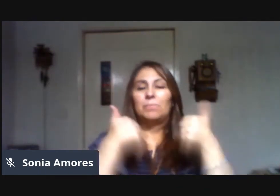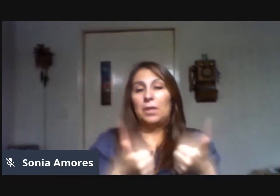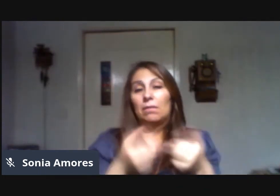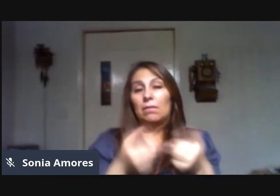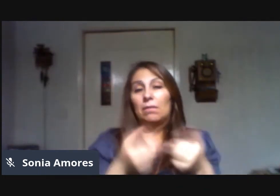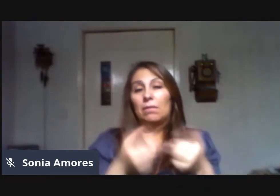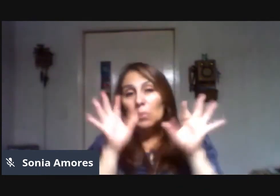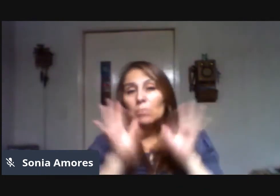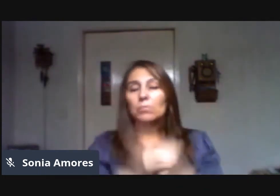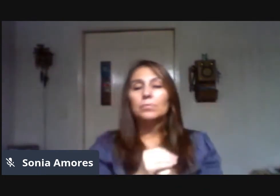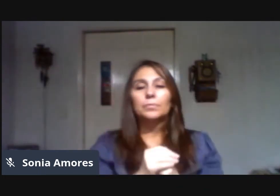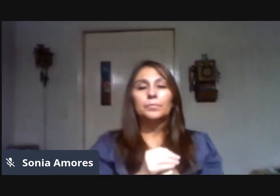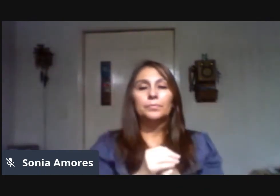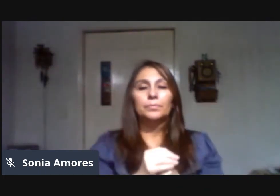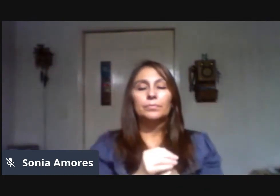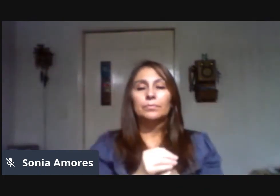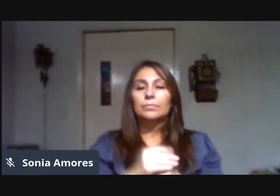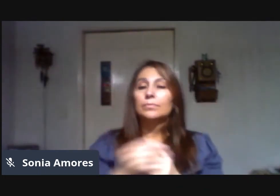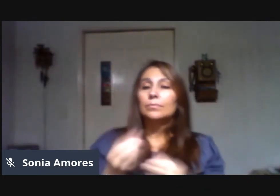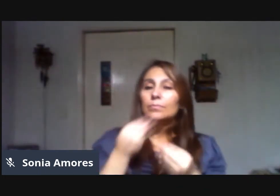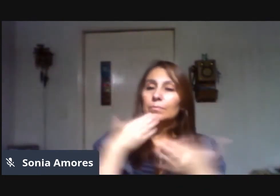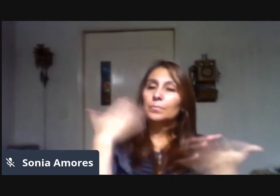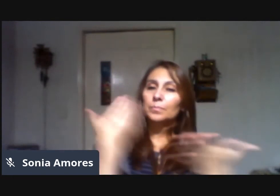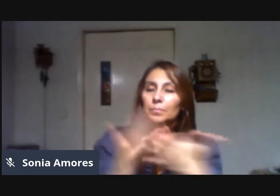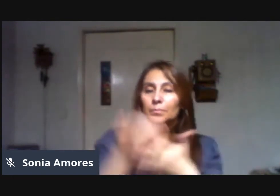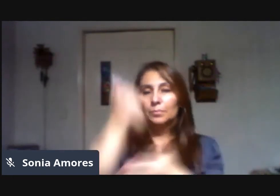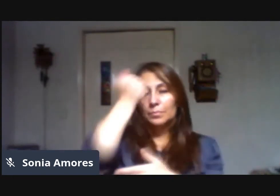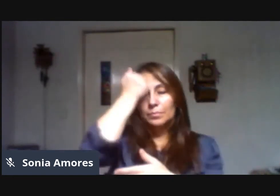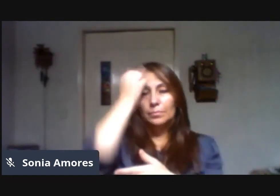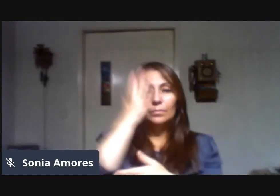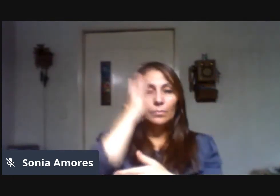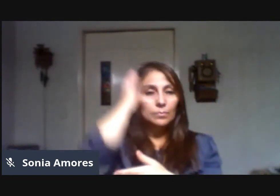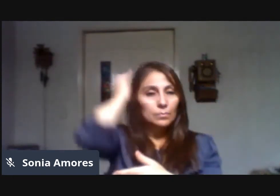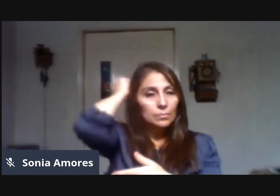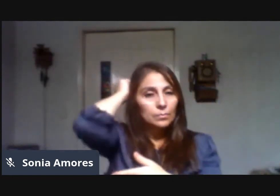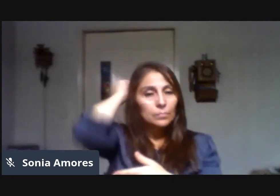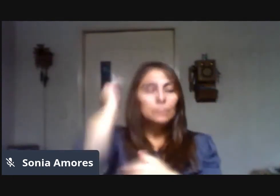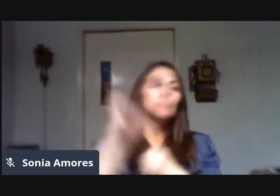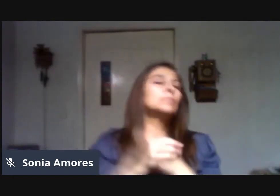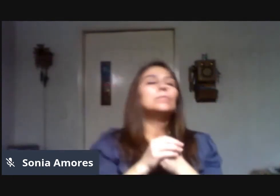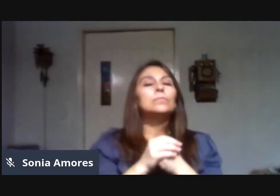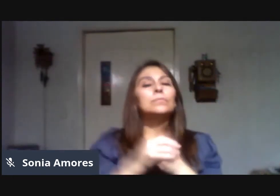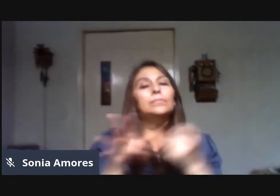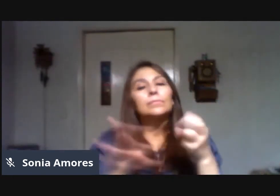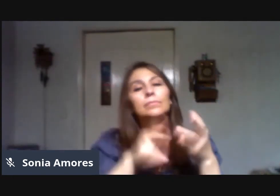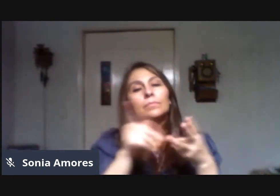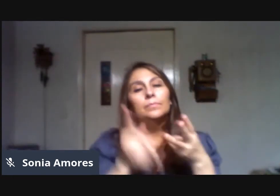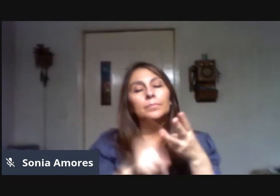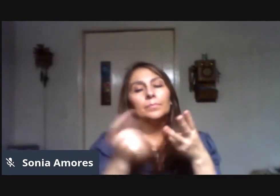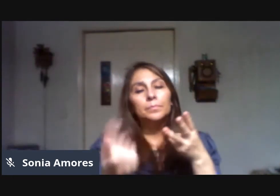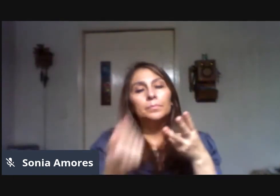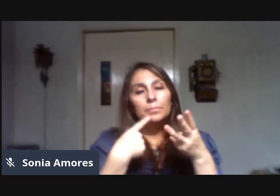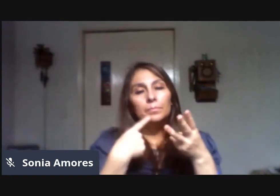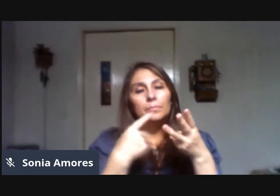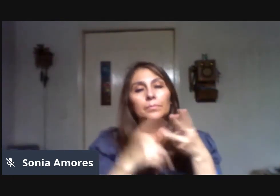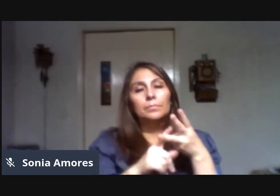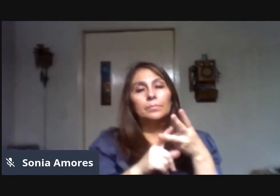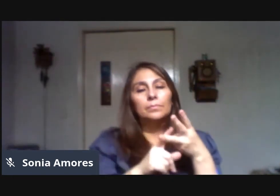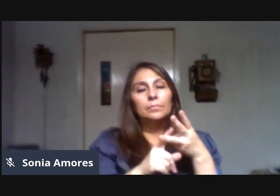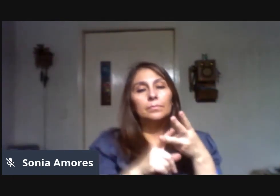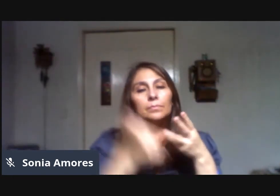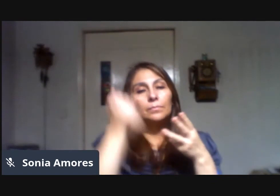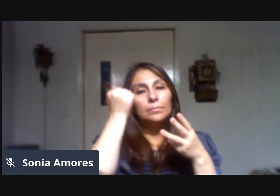Muchas gracias, profesor Helbert. Continuamos con la siguiente pregunta y para que el profesor Germán la